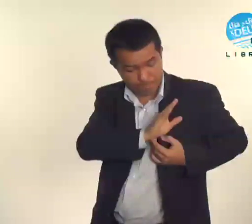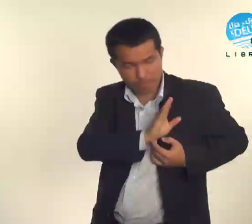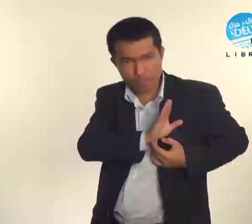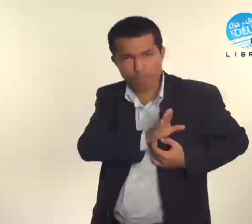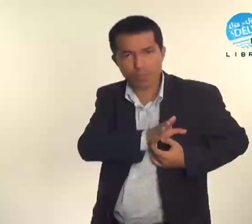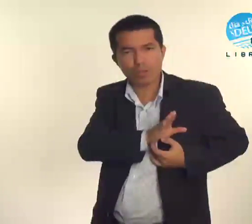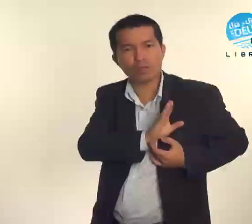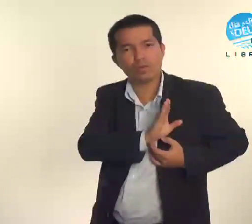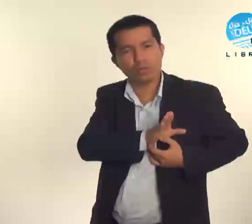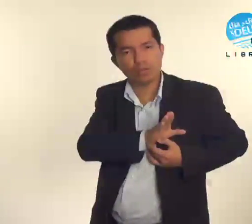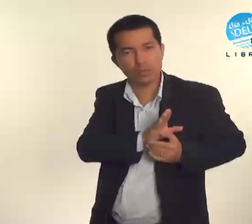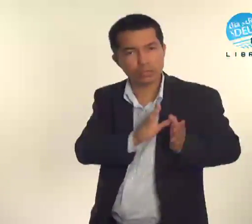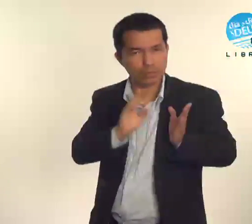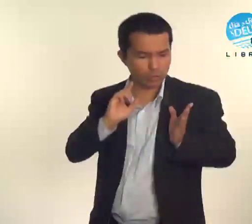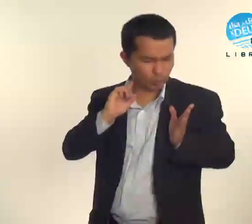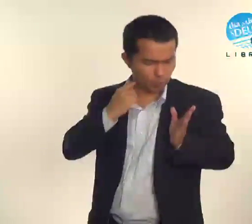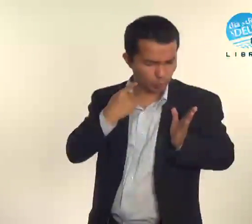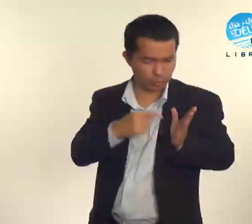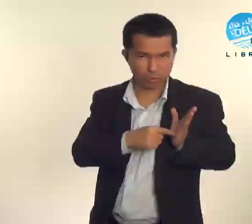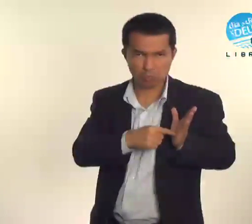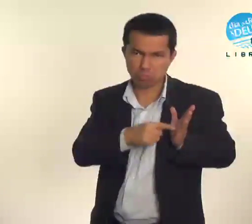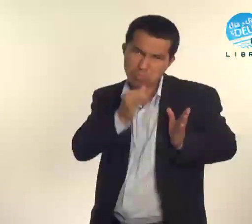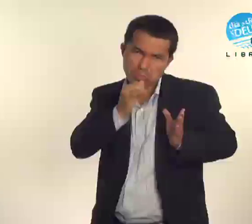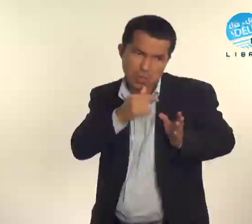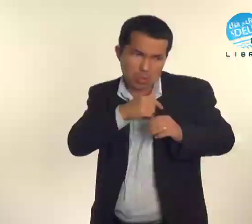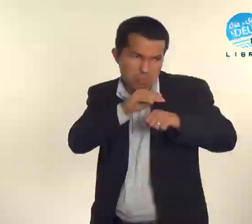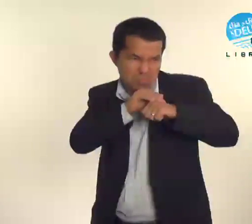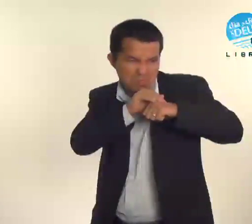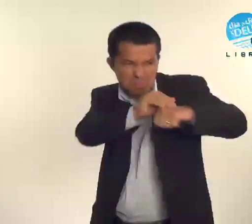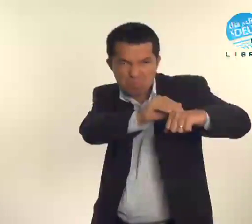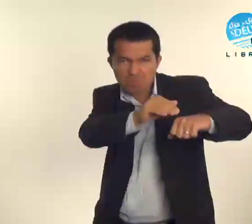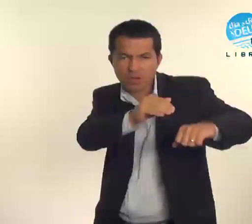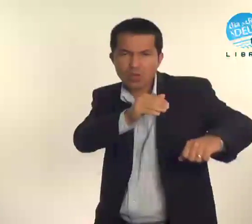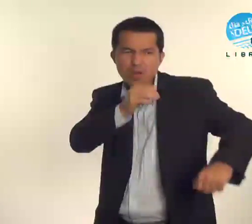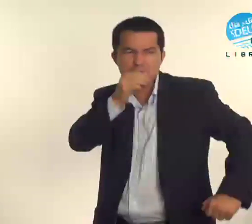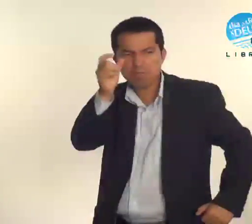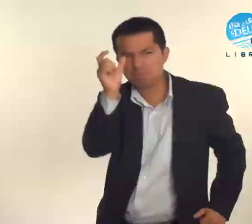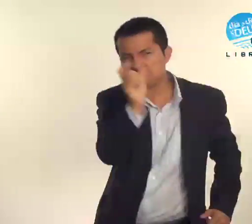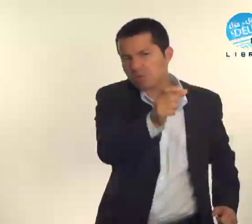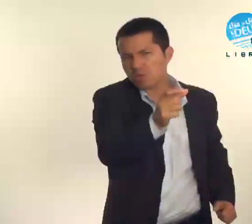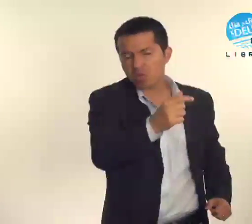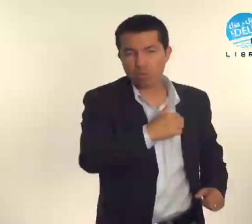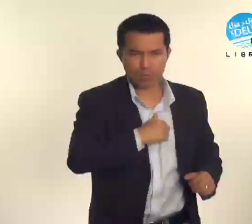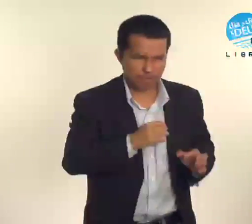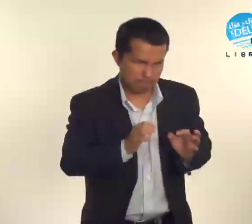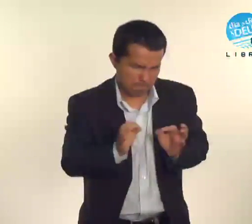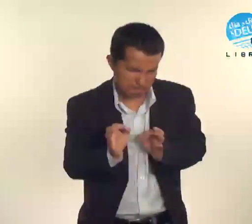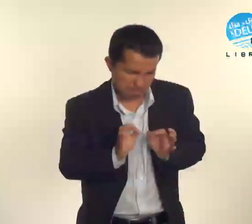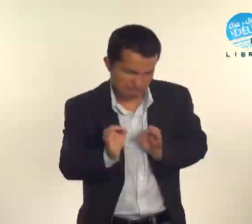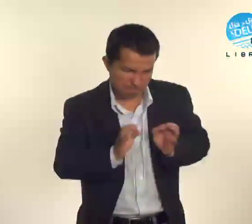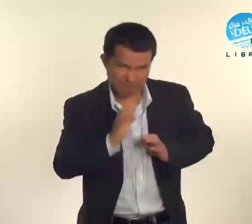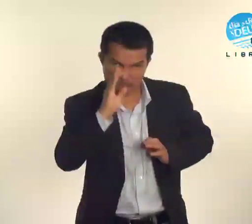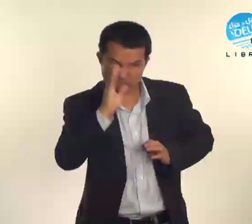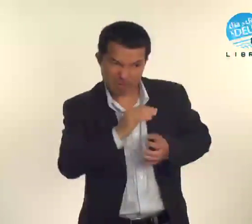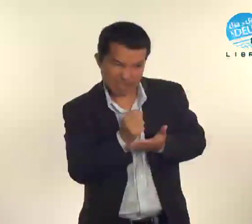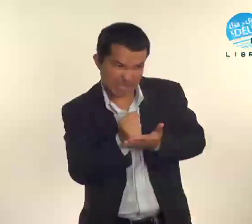Eu que falei o que nunca devia ter falado e machuquei pessoas, ou quando eu planejo uma atitude